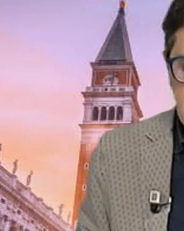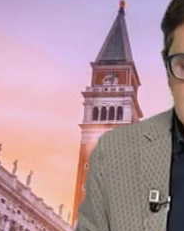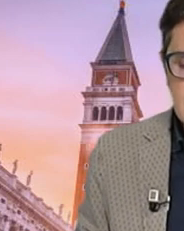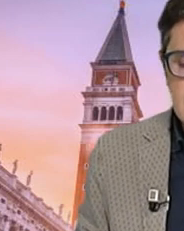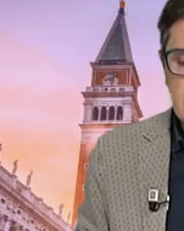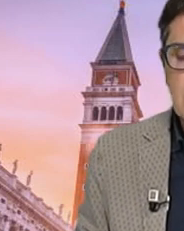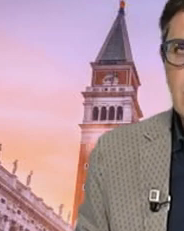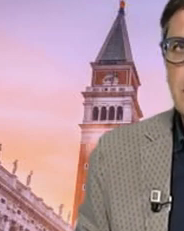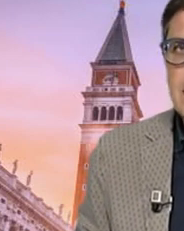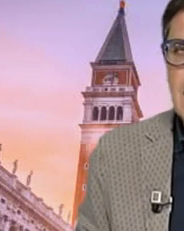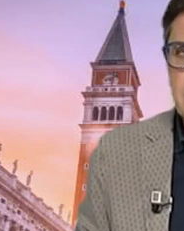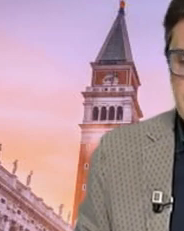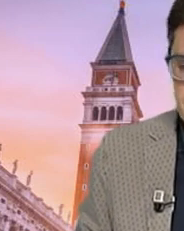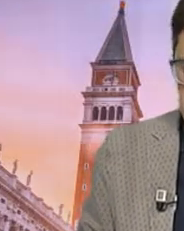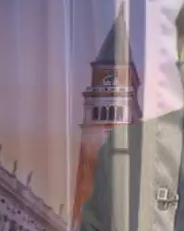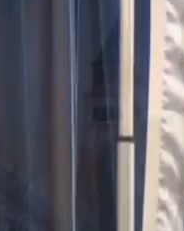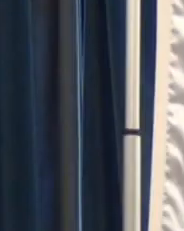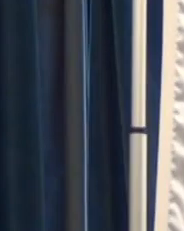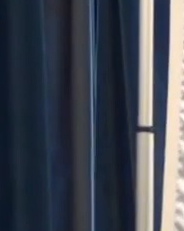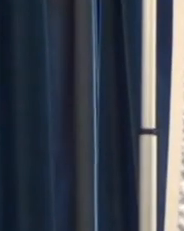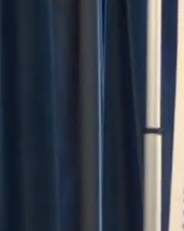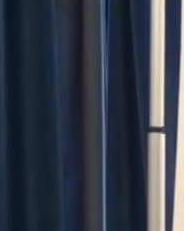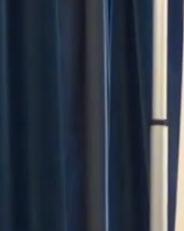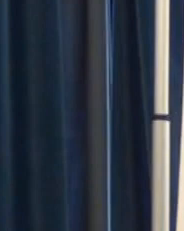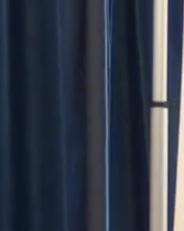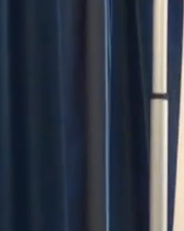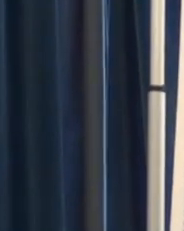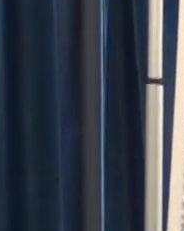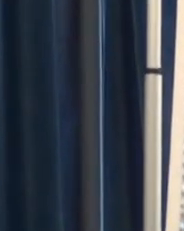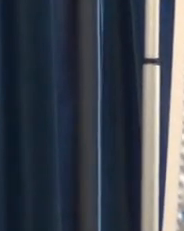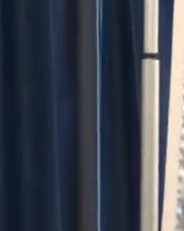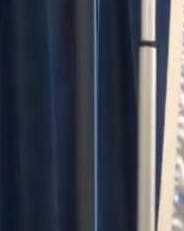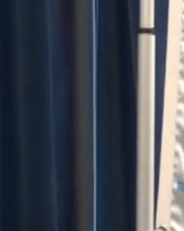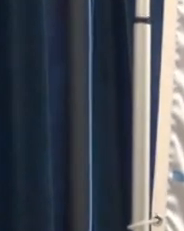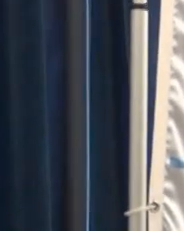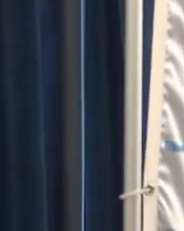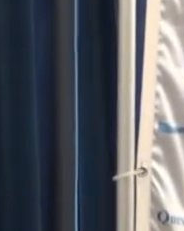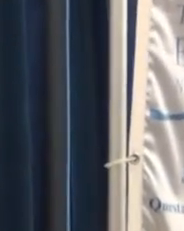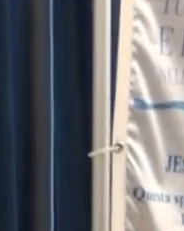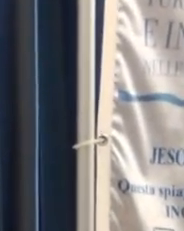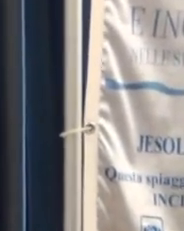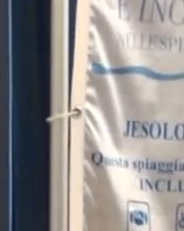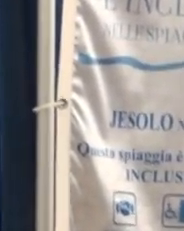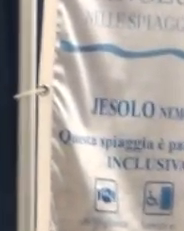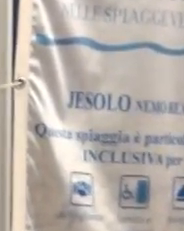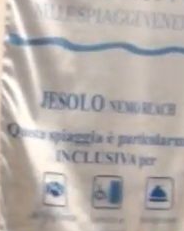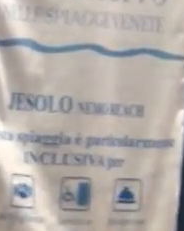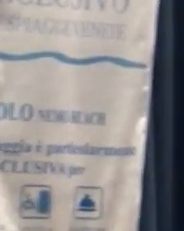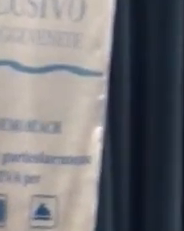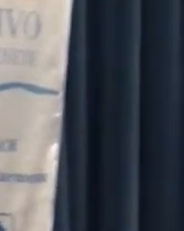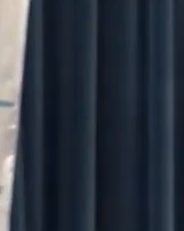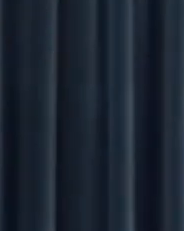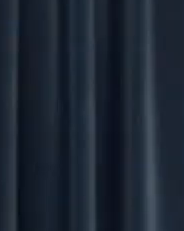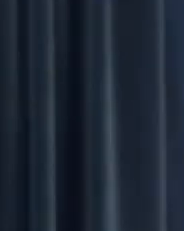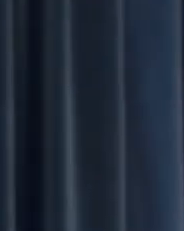dell'iniziativa roberto vitali roberto vitali village for all allora da oggi è ufficialmente iniziato un percorso che